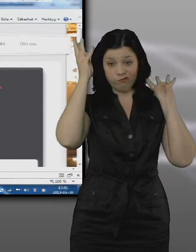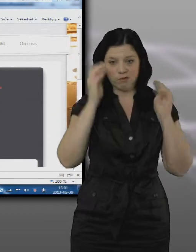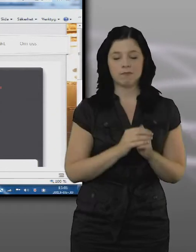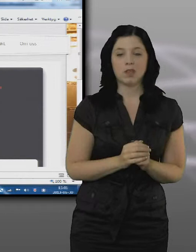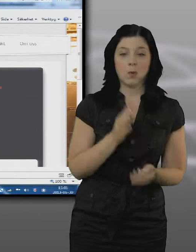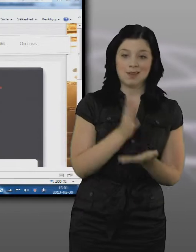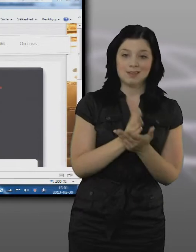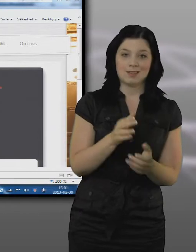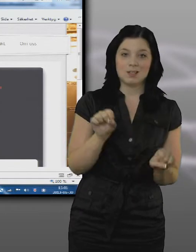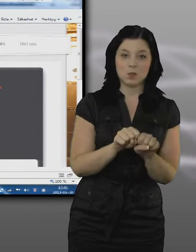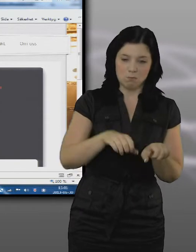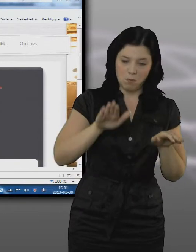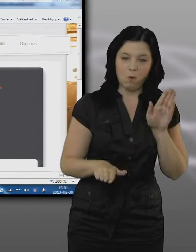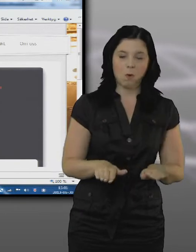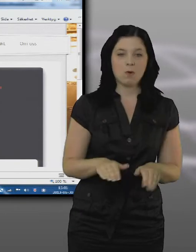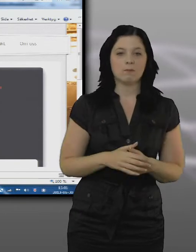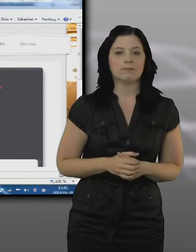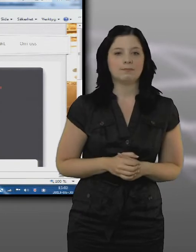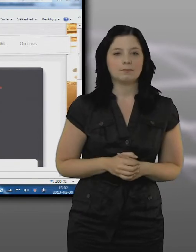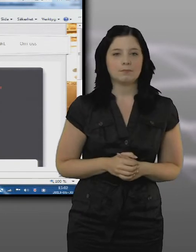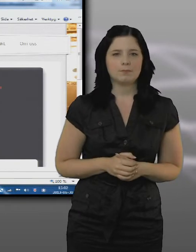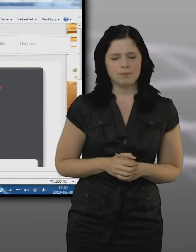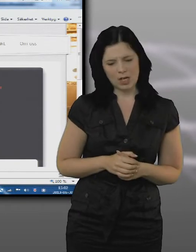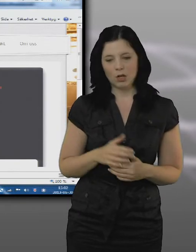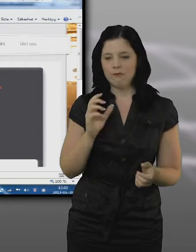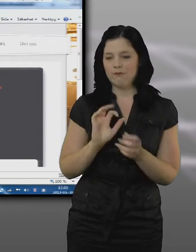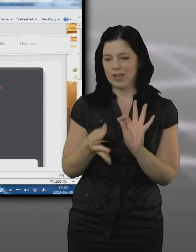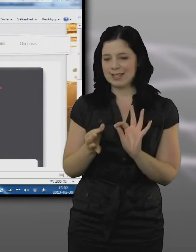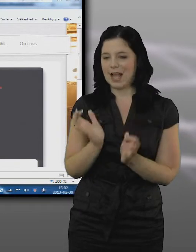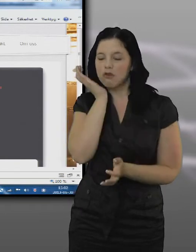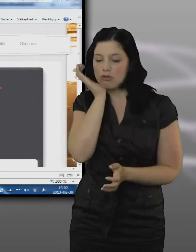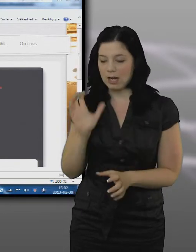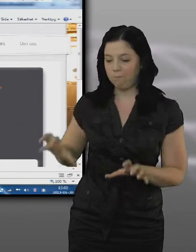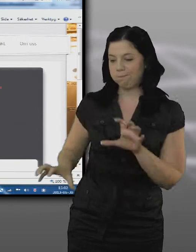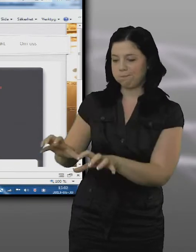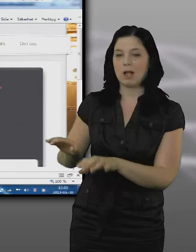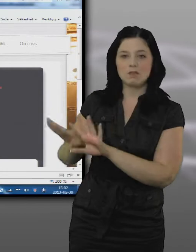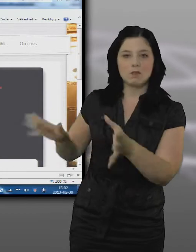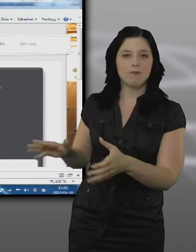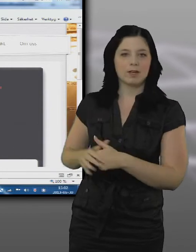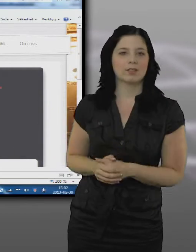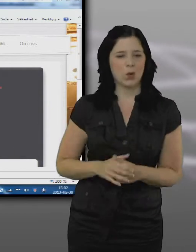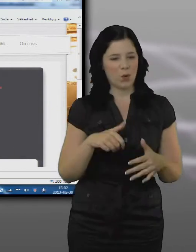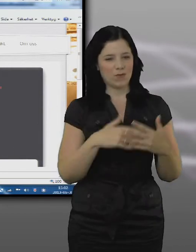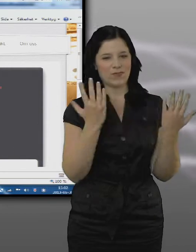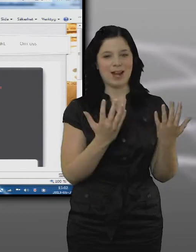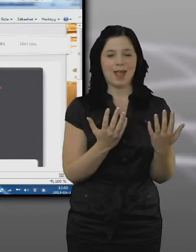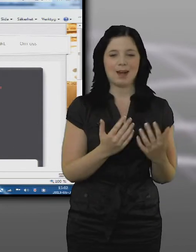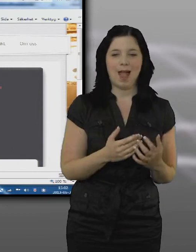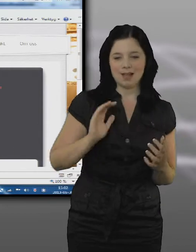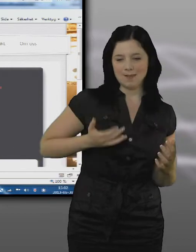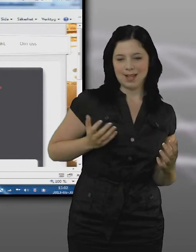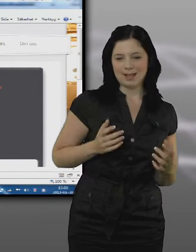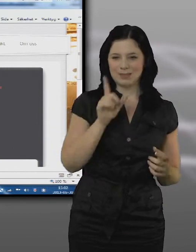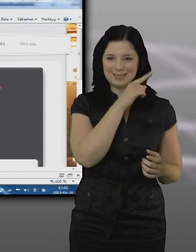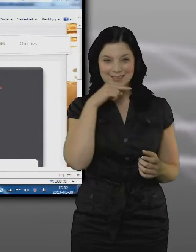på fötterna. Hon rättar till kuddarna i soffan. Fler förföriskt leende kvinnor på dataskärmen. Alana,